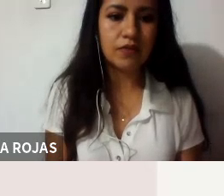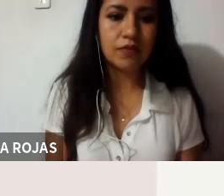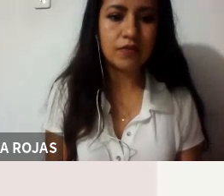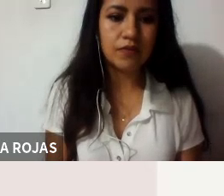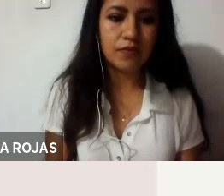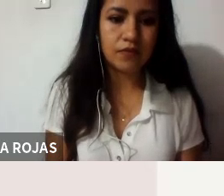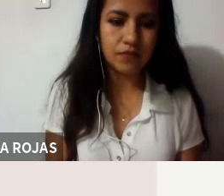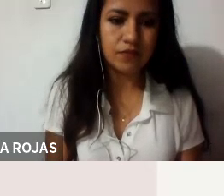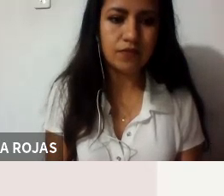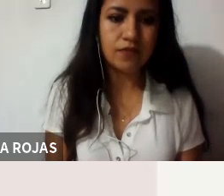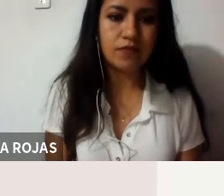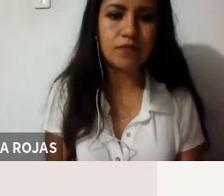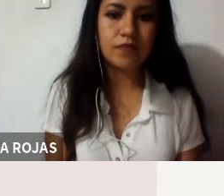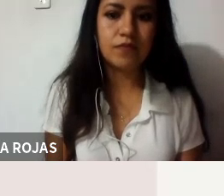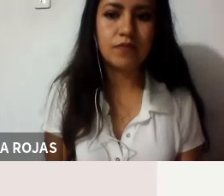infección.